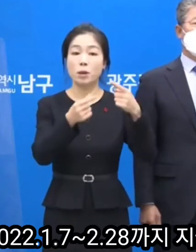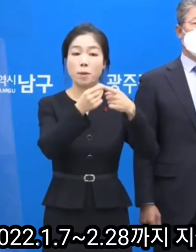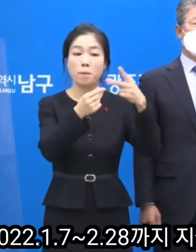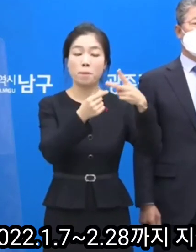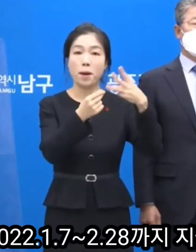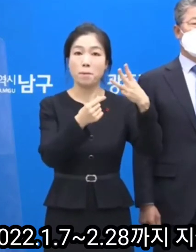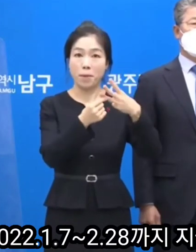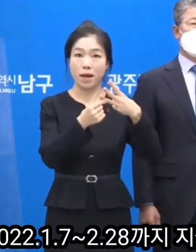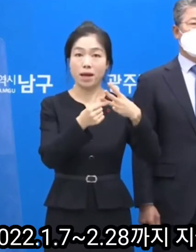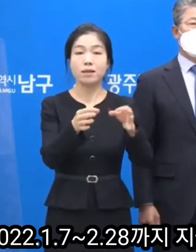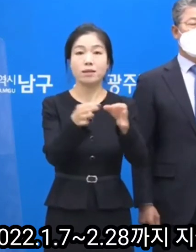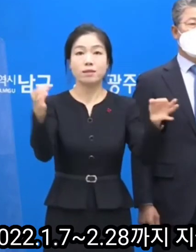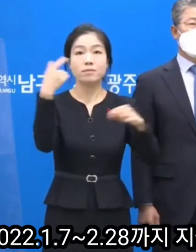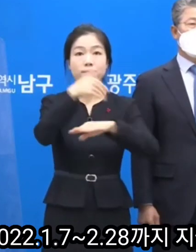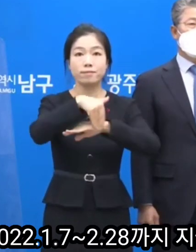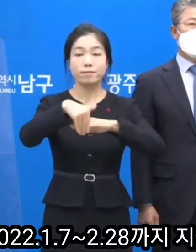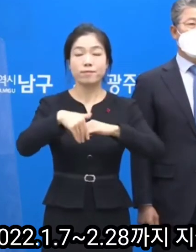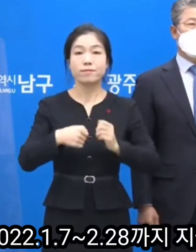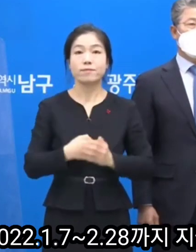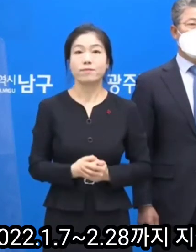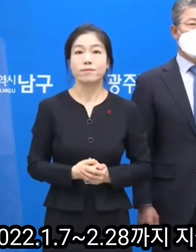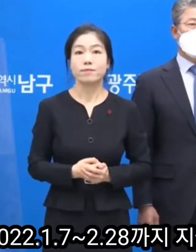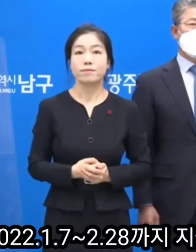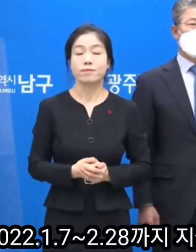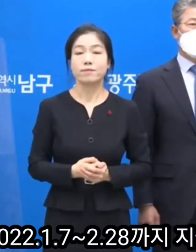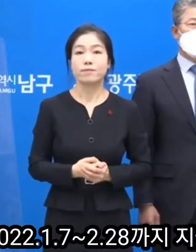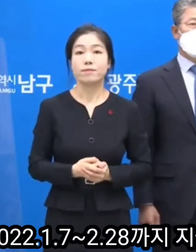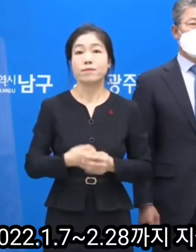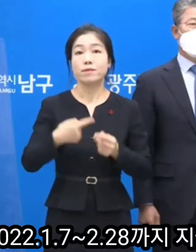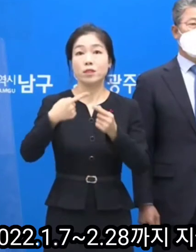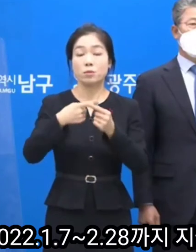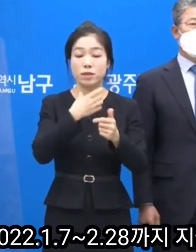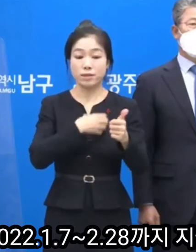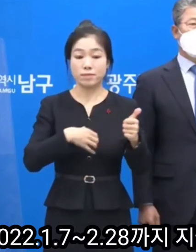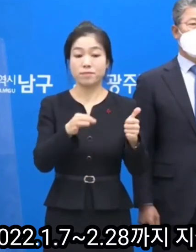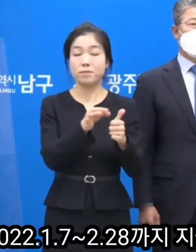가지 방식으로 지급됩니다. 첫째,